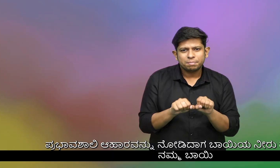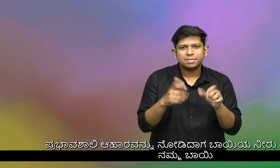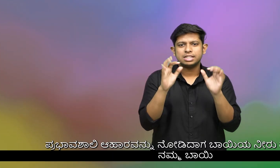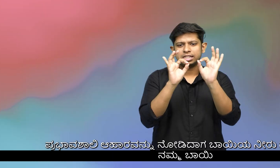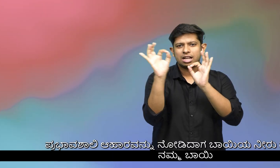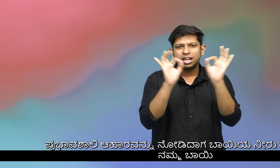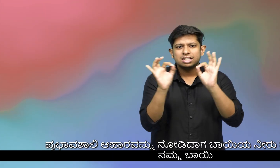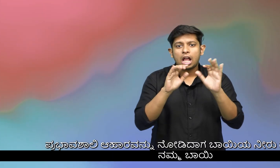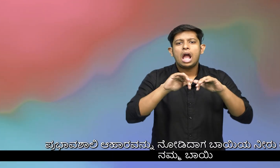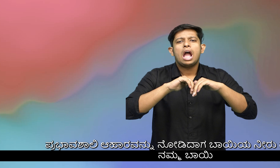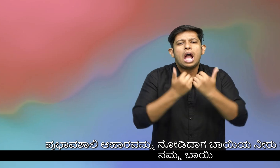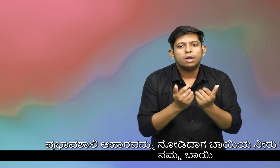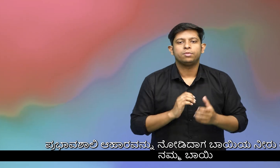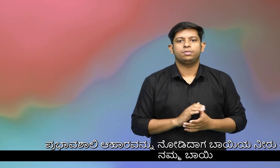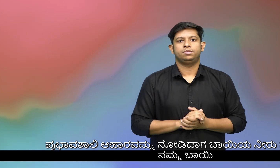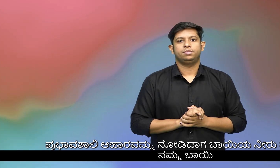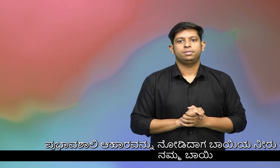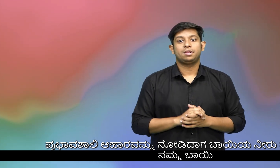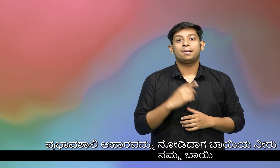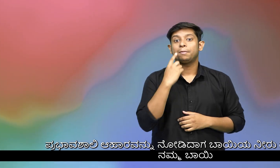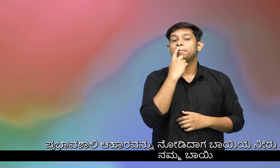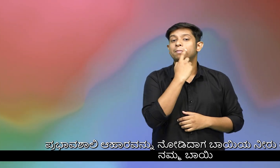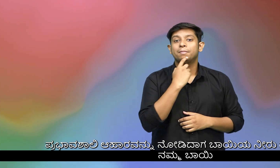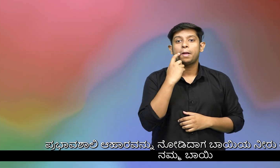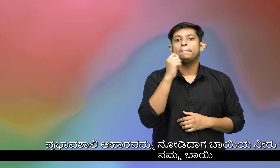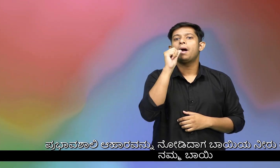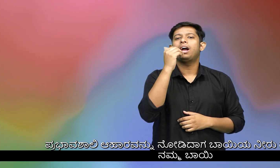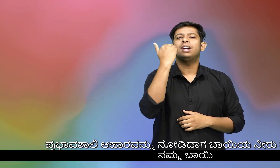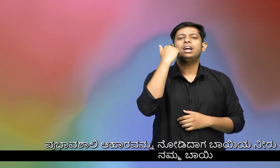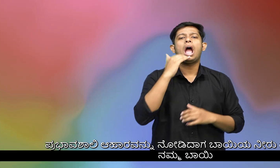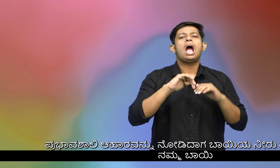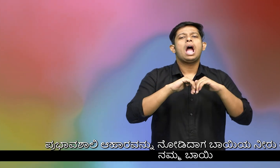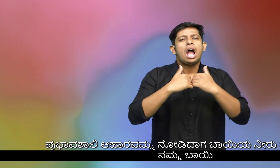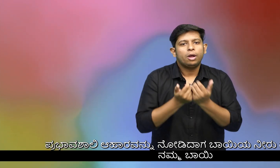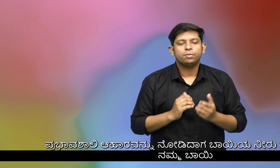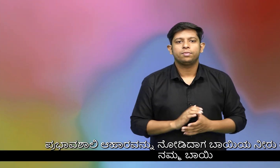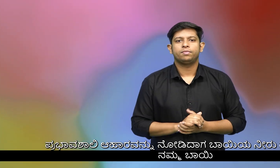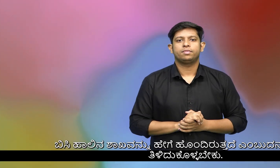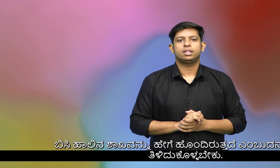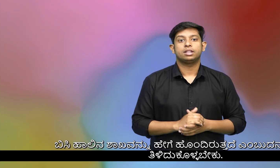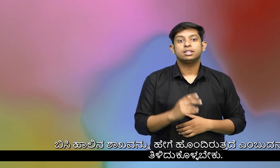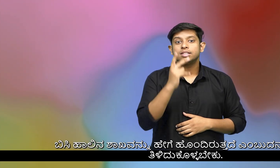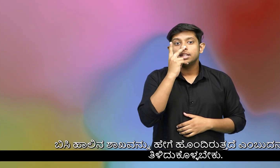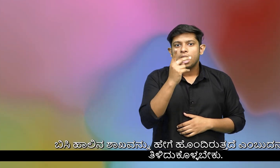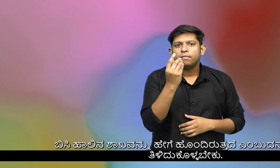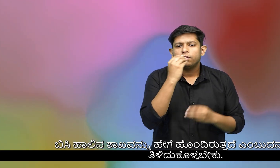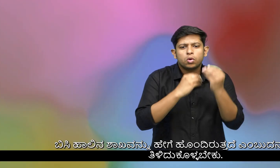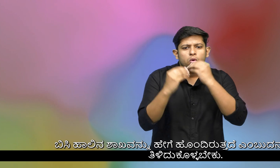ಪ್ರಭಾವಶಾಲಿ ಆಹಾರವನ್ನು ನೋಡಿದಾಗ ಬಾಯಿಯ ನೀರು ಹೇಗೆ ಮತ್ತು ನಮ್ಮ ಬಾಯಿ ಬಿಸಿ ಹಾಲಿನ